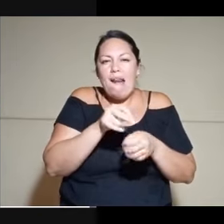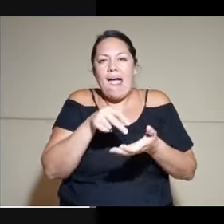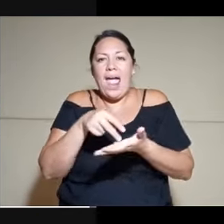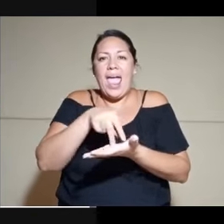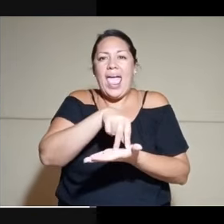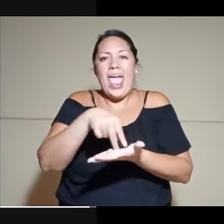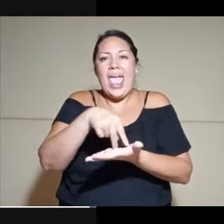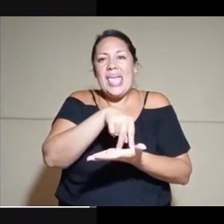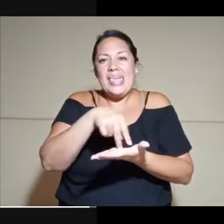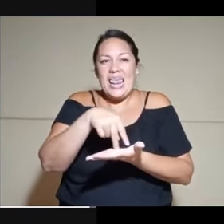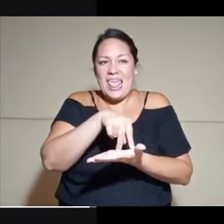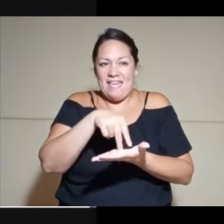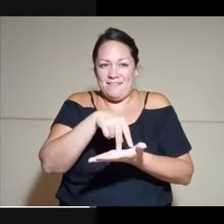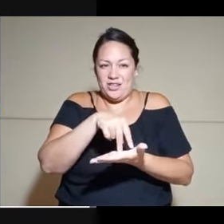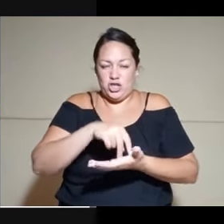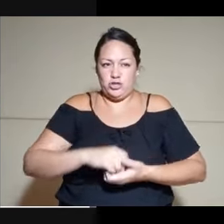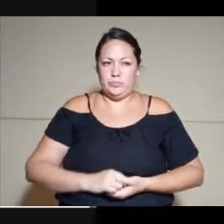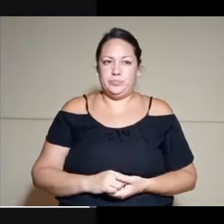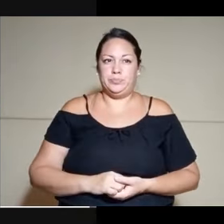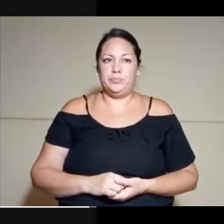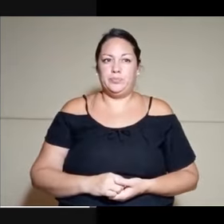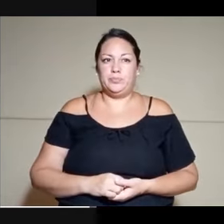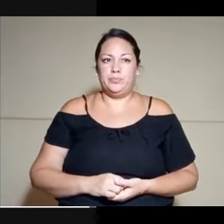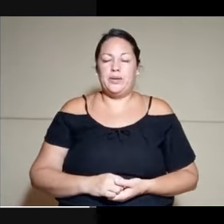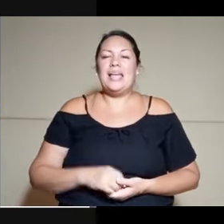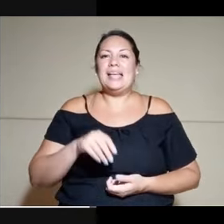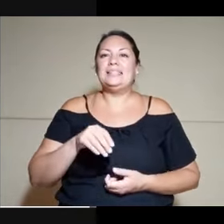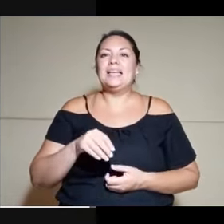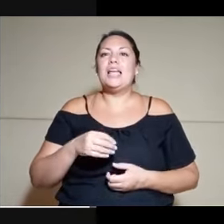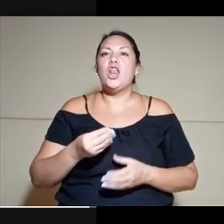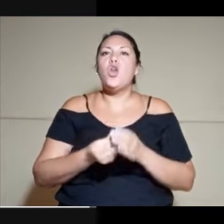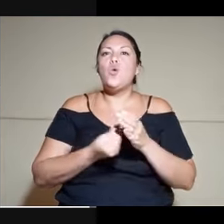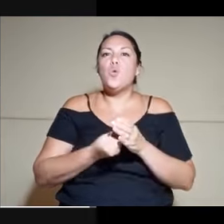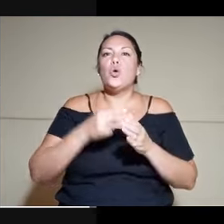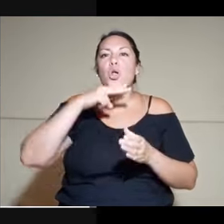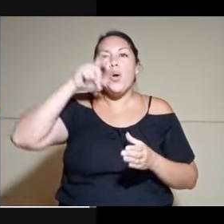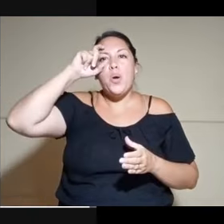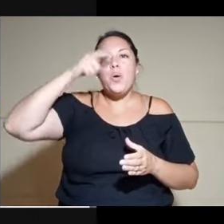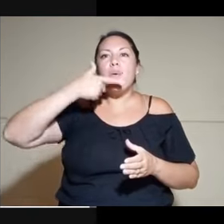las sinapsis o las neuronas donde hace sinapsis la vía del equilibrio,